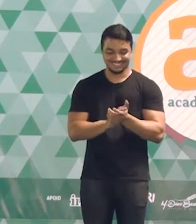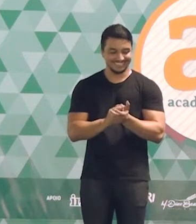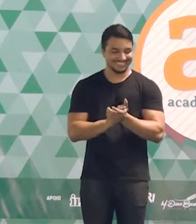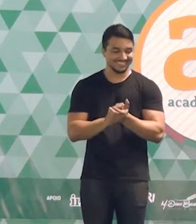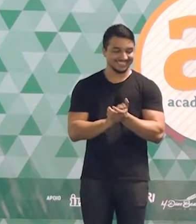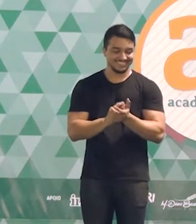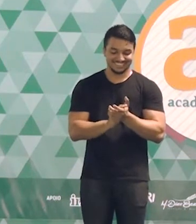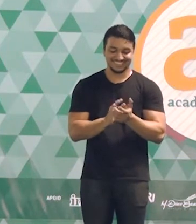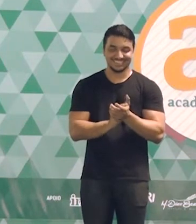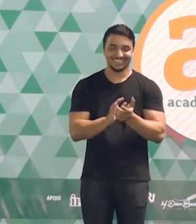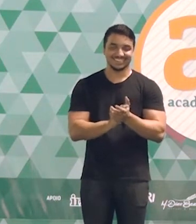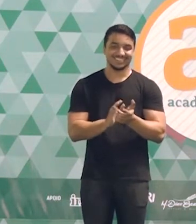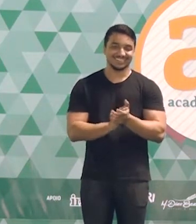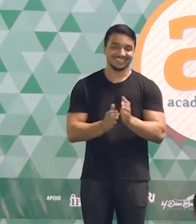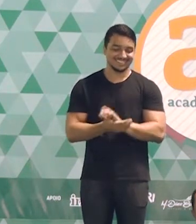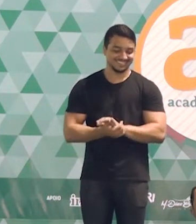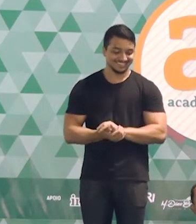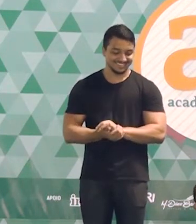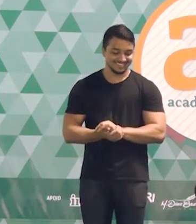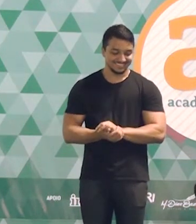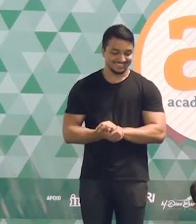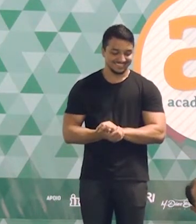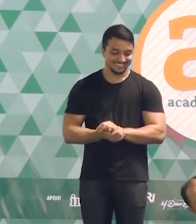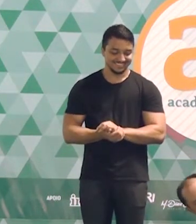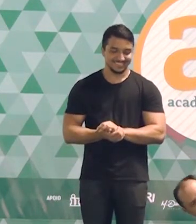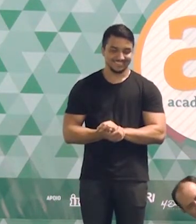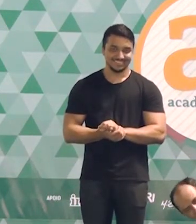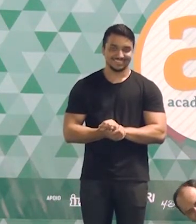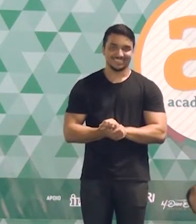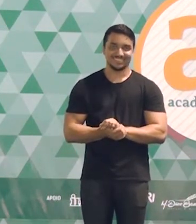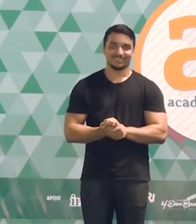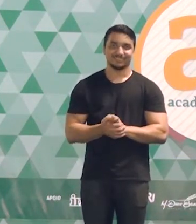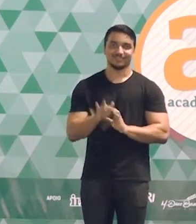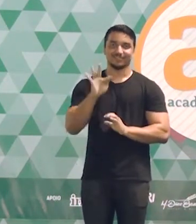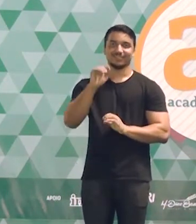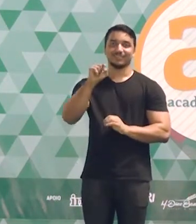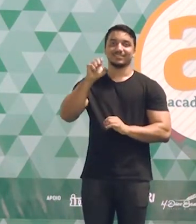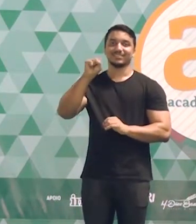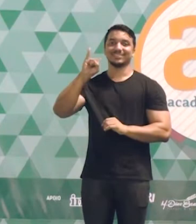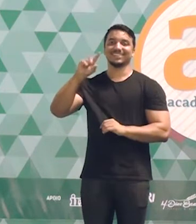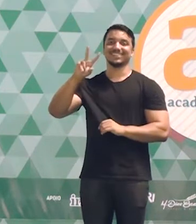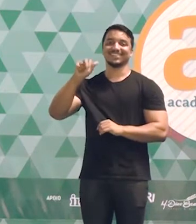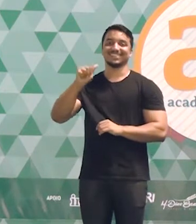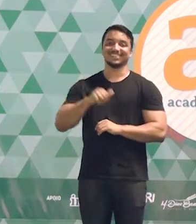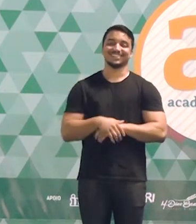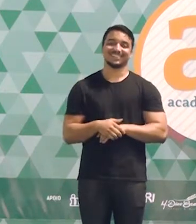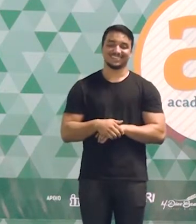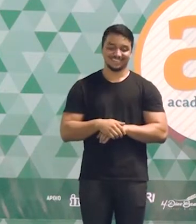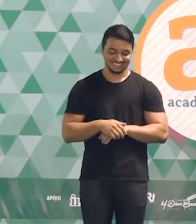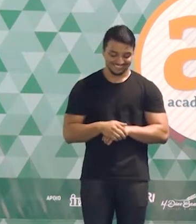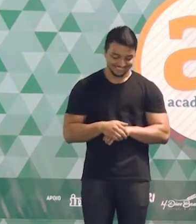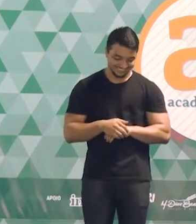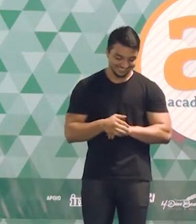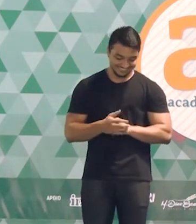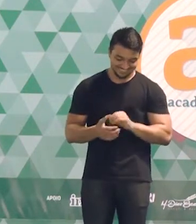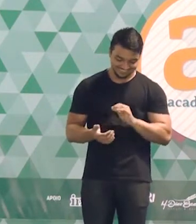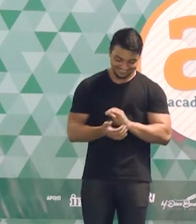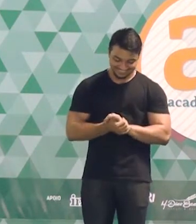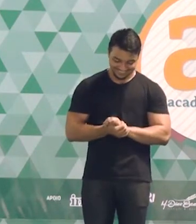para essa criança. Muito bem. F. Silva, procura no Google. Pois bem.